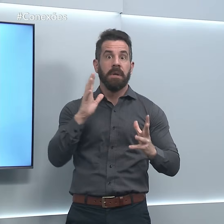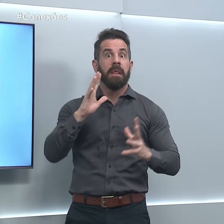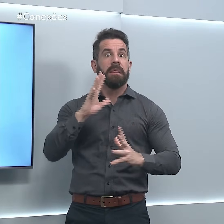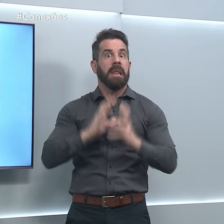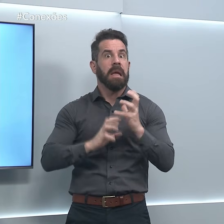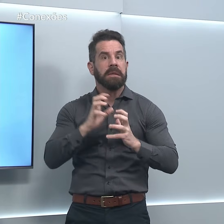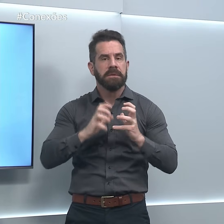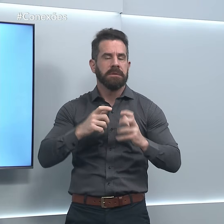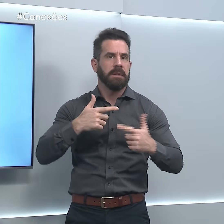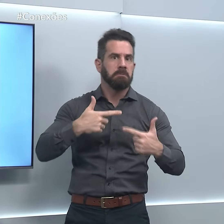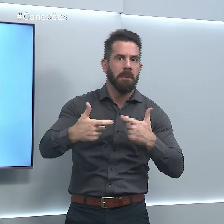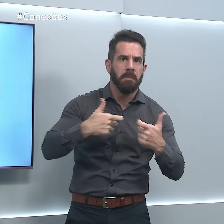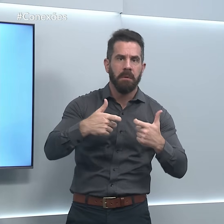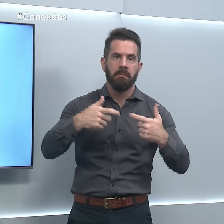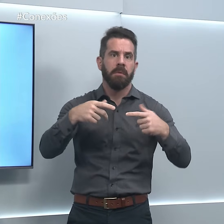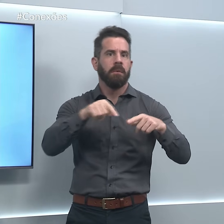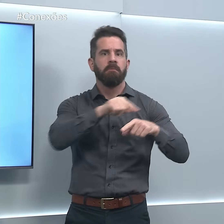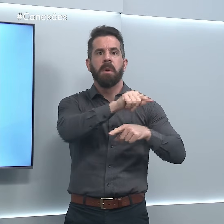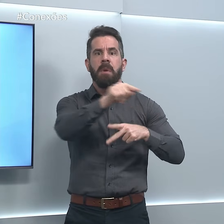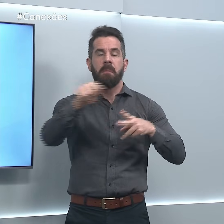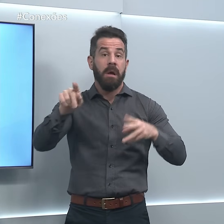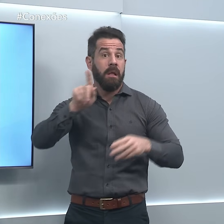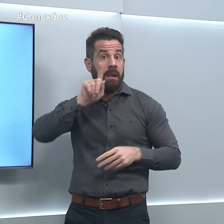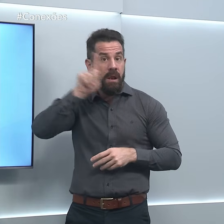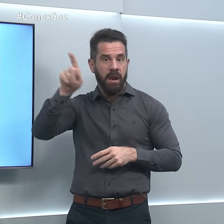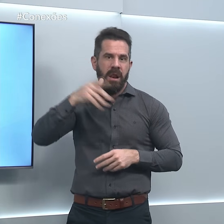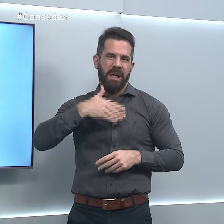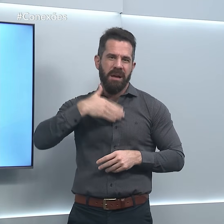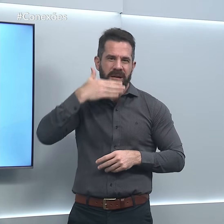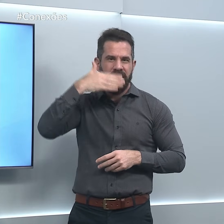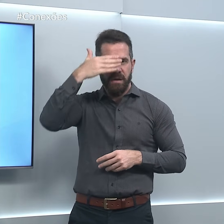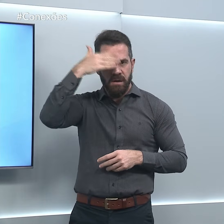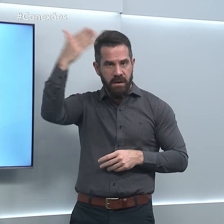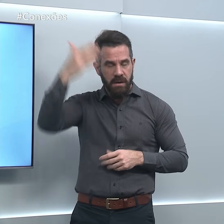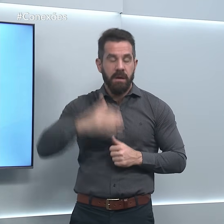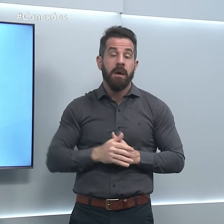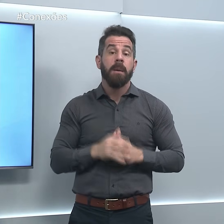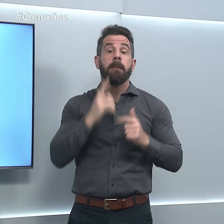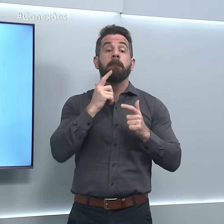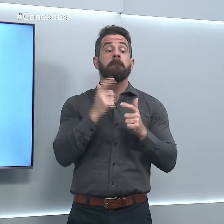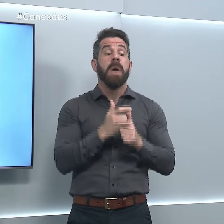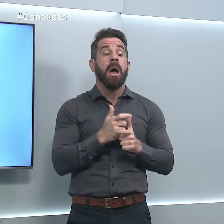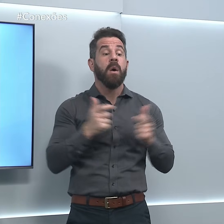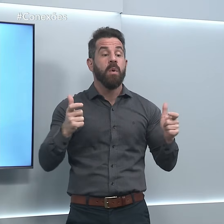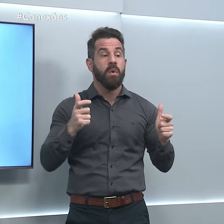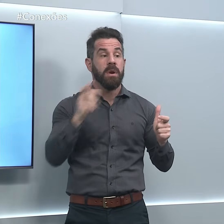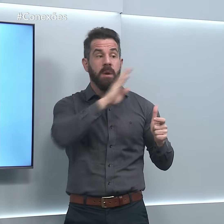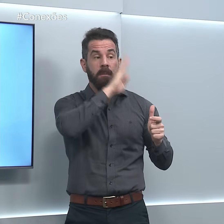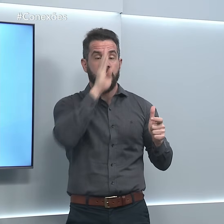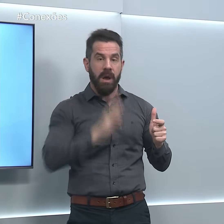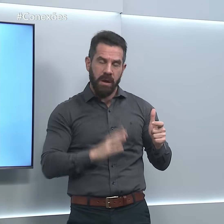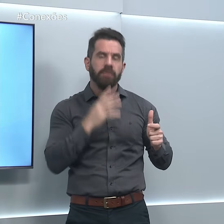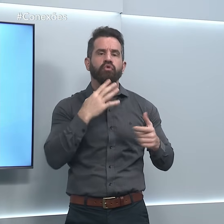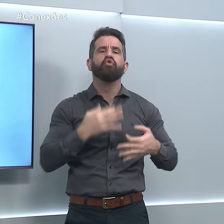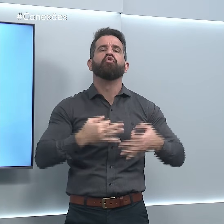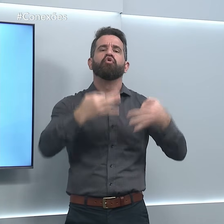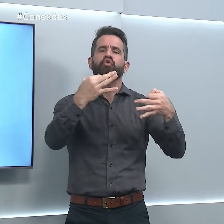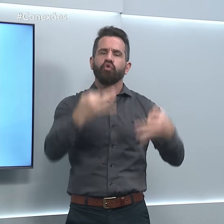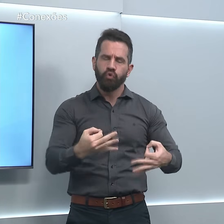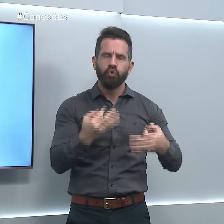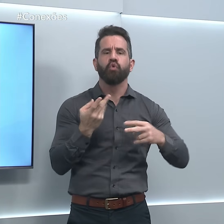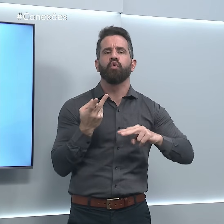gente fala aqui do nosso país. A maioria dos brasileiros acha justa a prisão domiciliar do ex-presidente